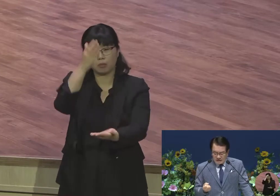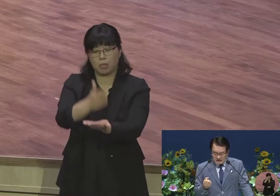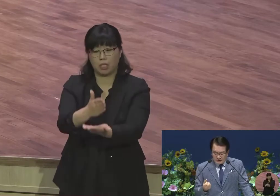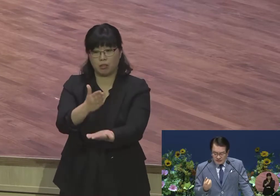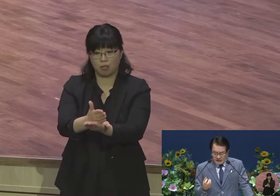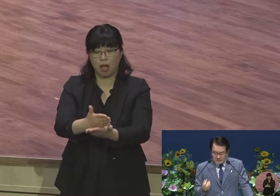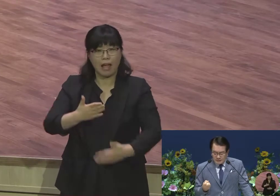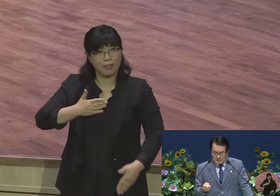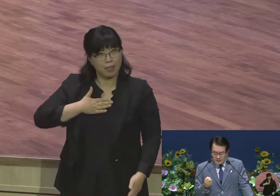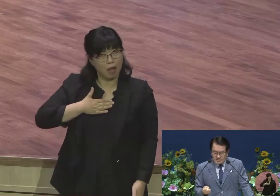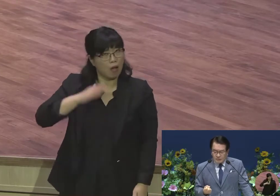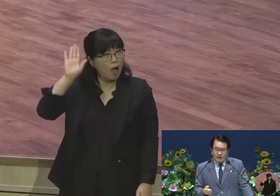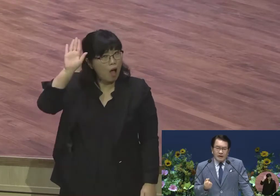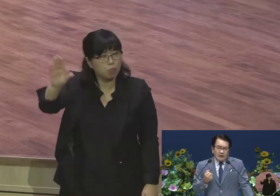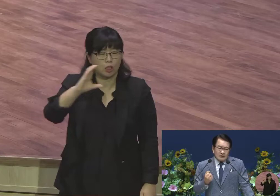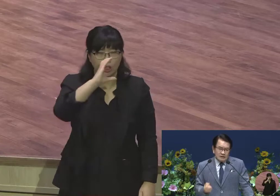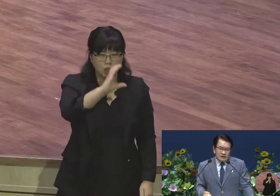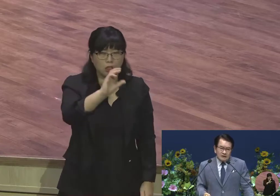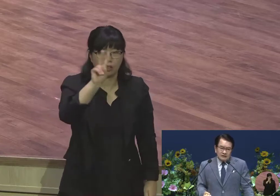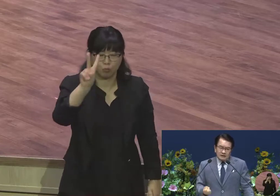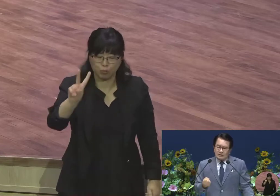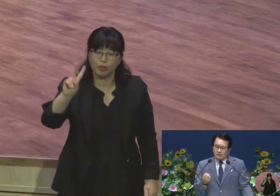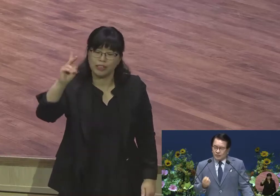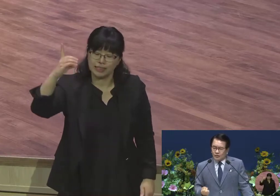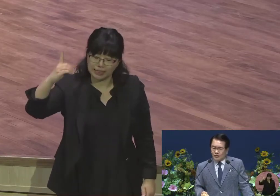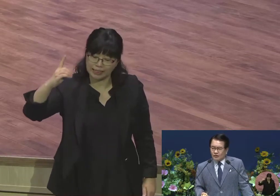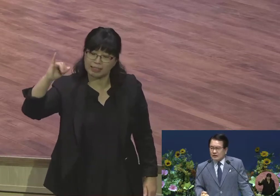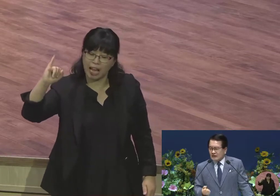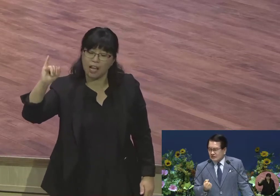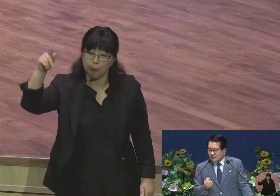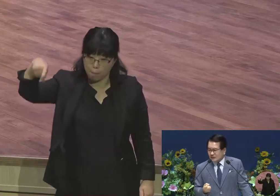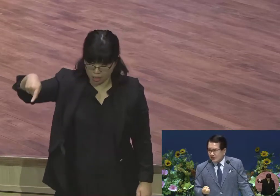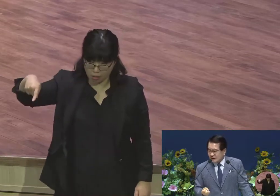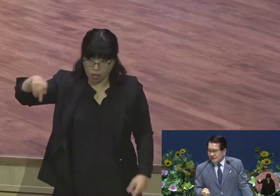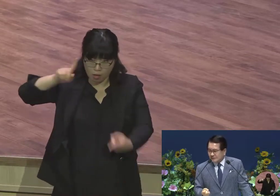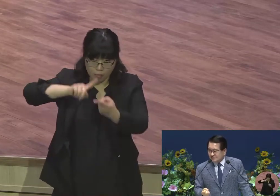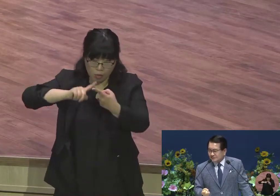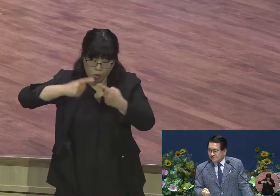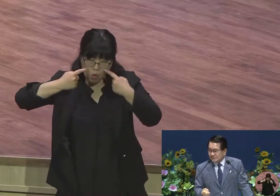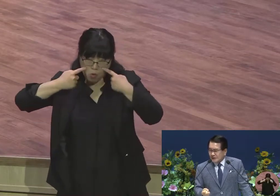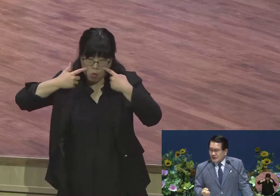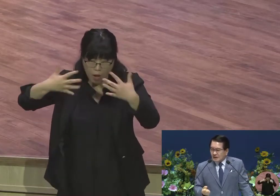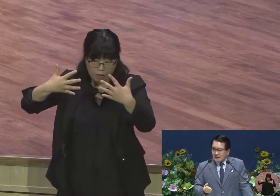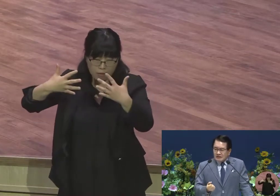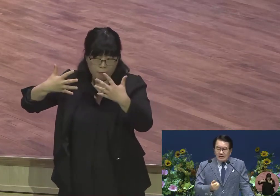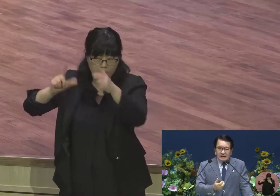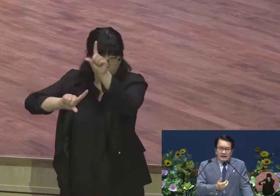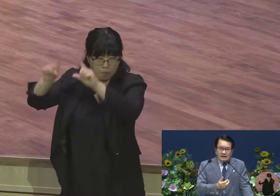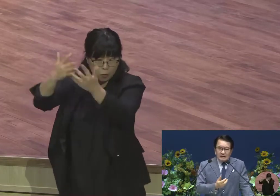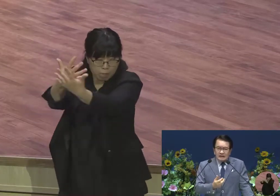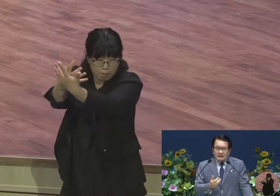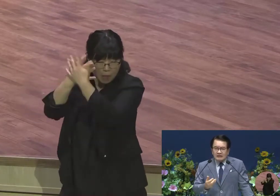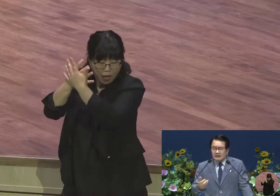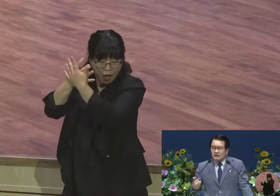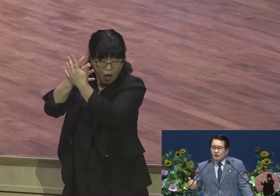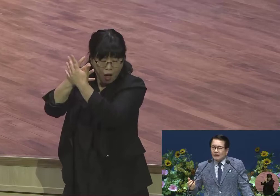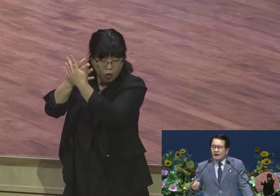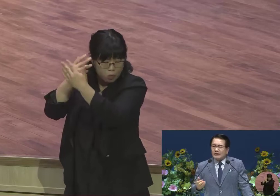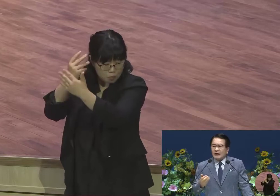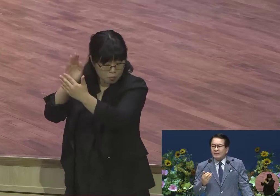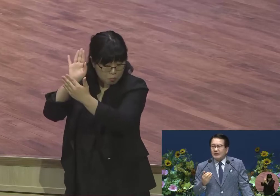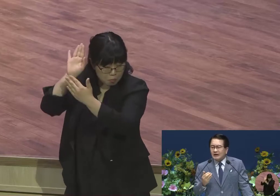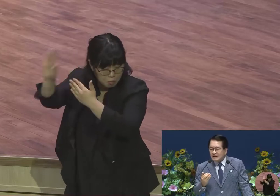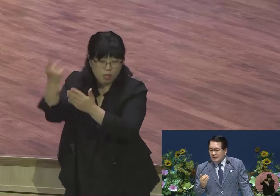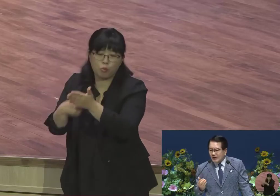시작되는 이 CVDIP를 분명히 세워 은약적 도전하는 삶을 살아야 돼요 은약의 여정